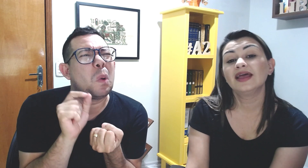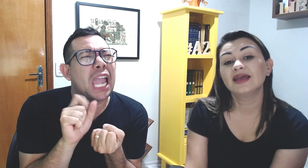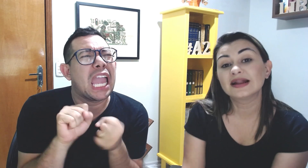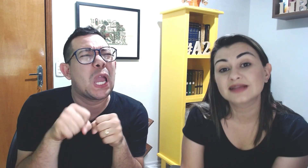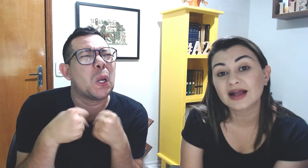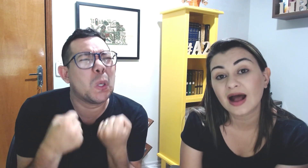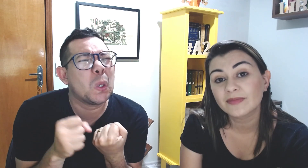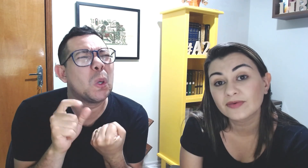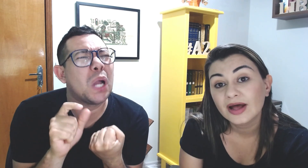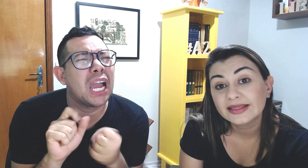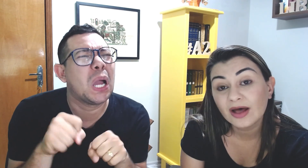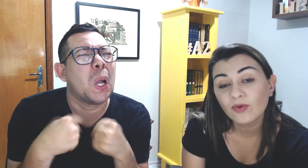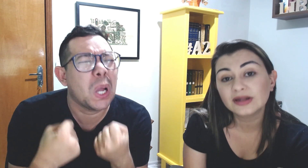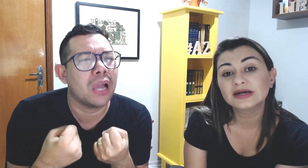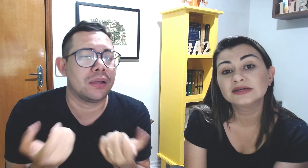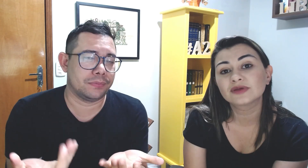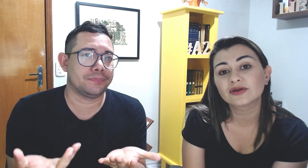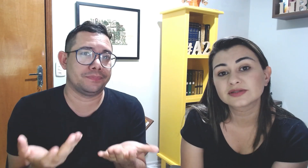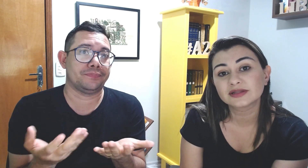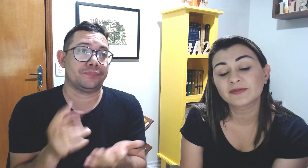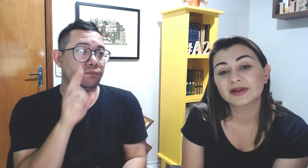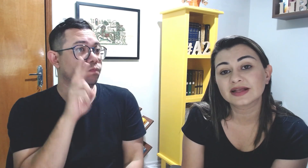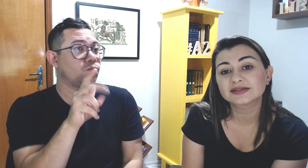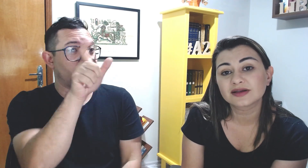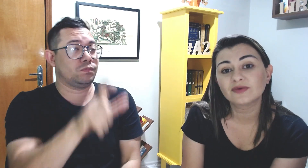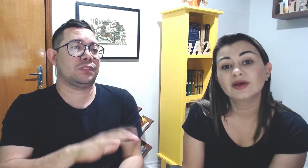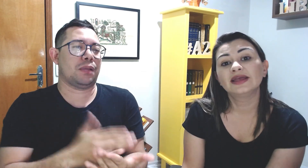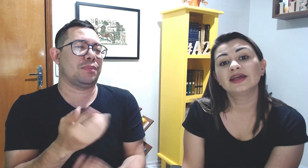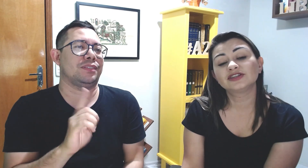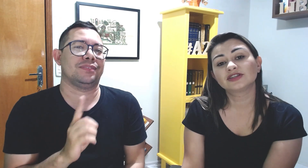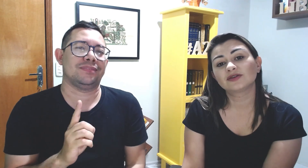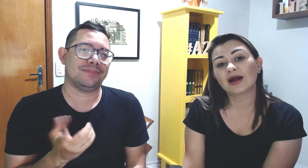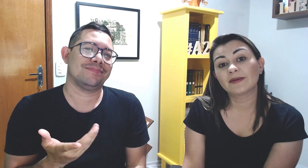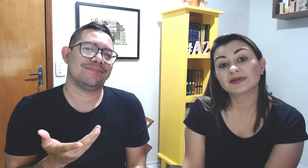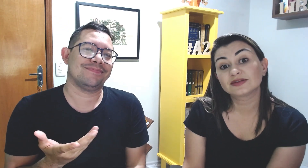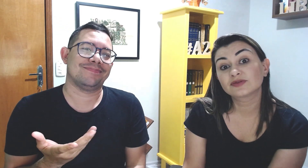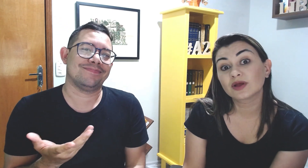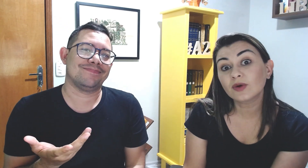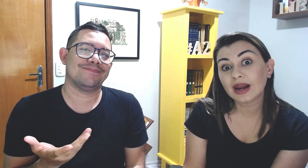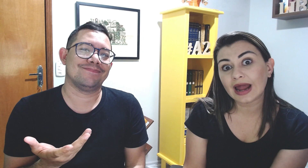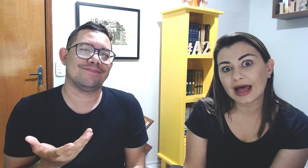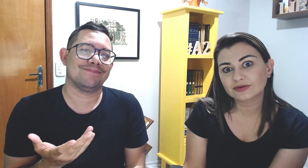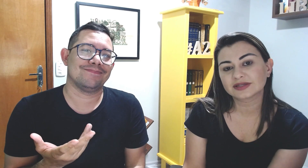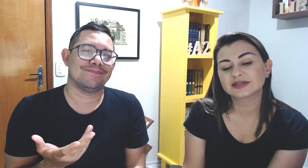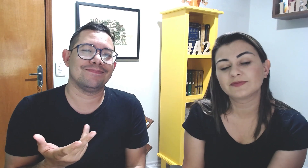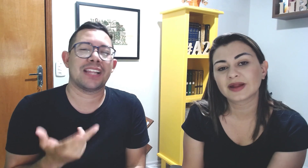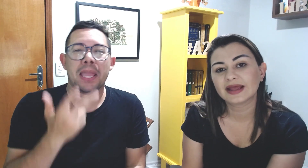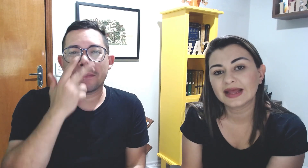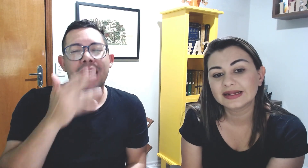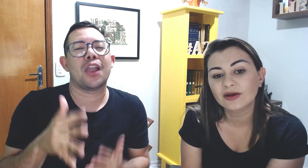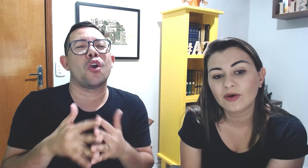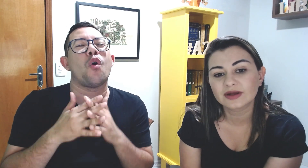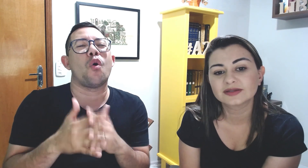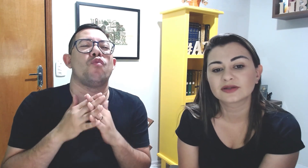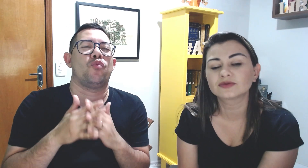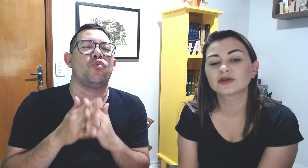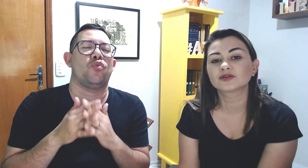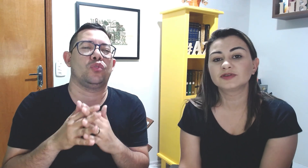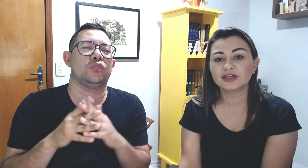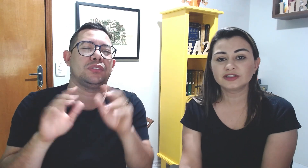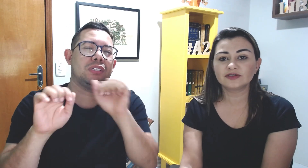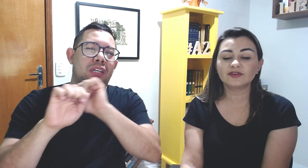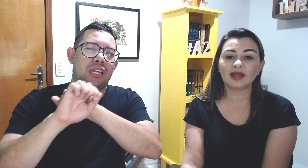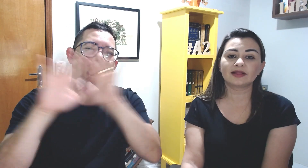compreender e eles acabam não olhando a nossa interpretação e a gente não acaba sendo tão claros assim para ele, não alcançando o